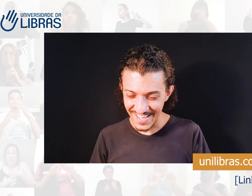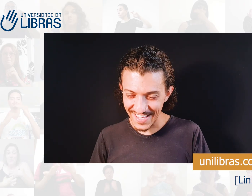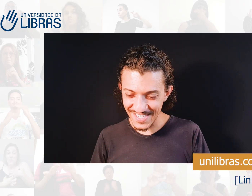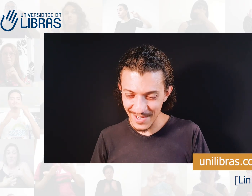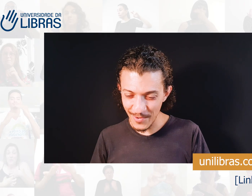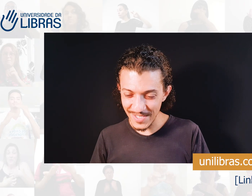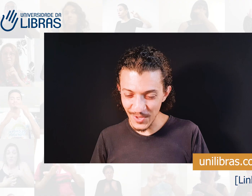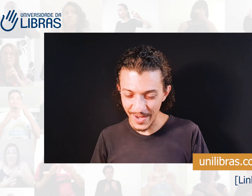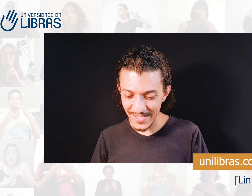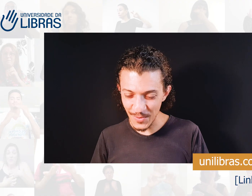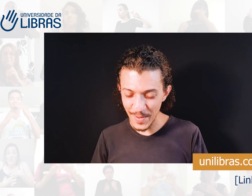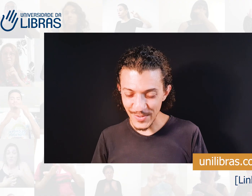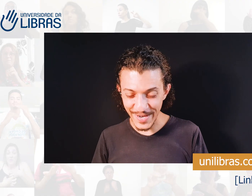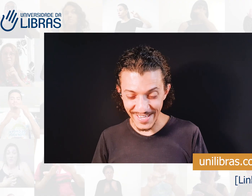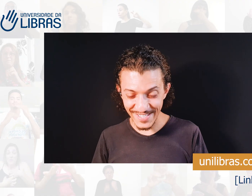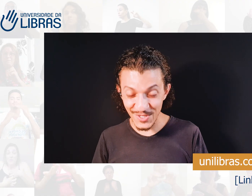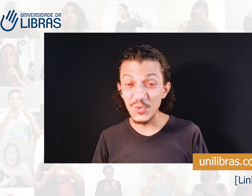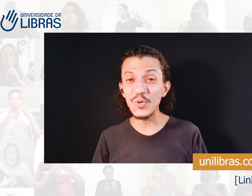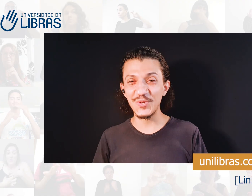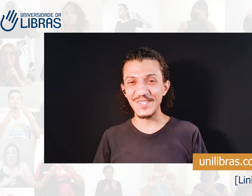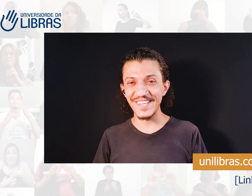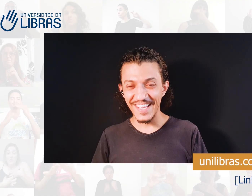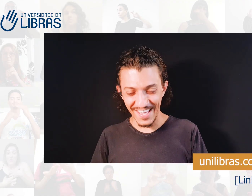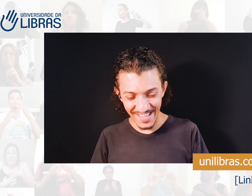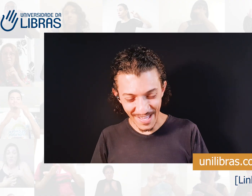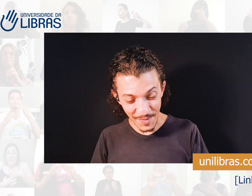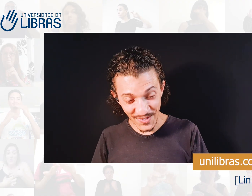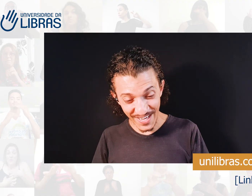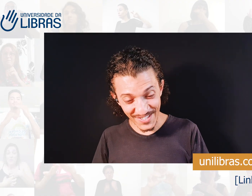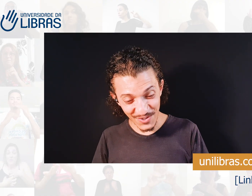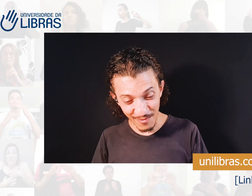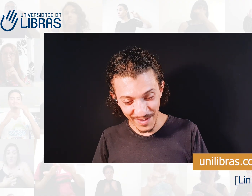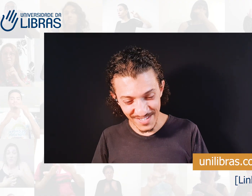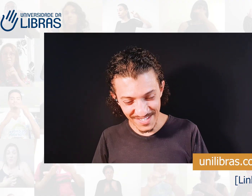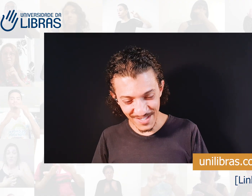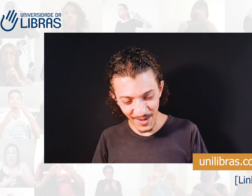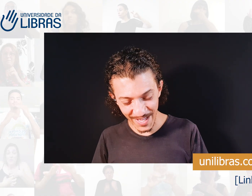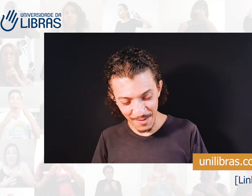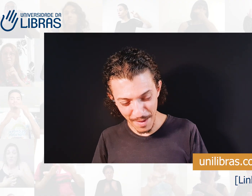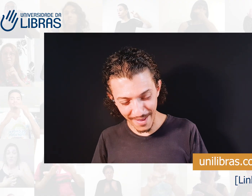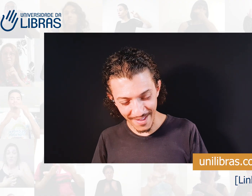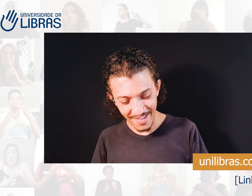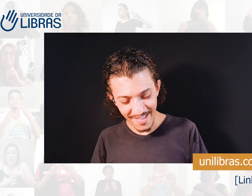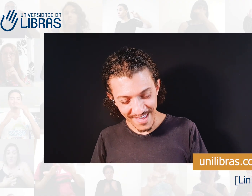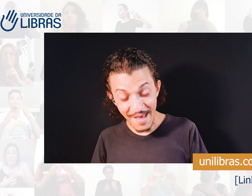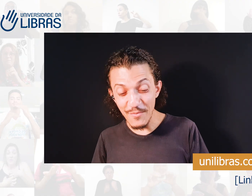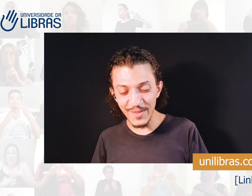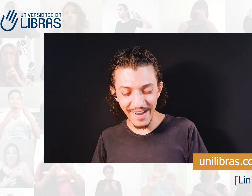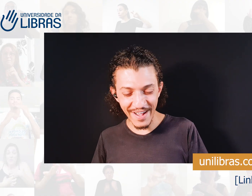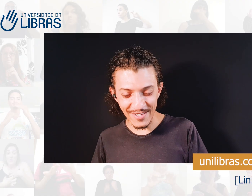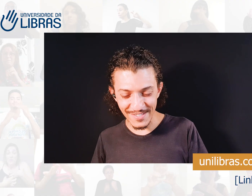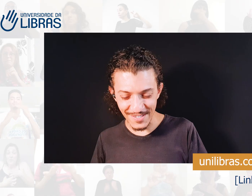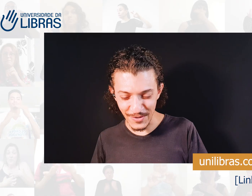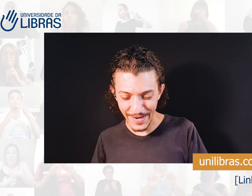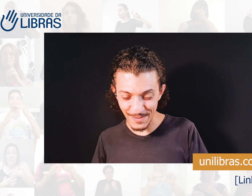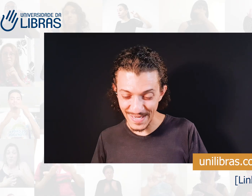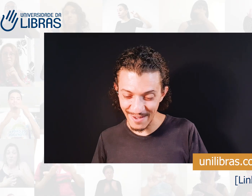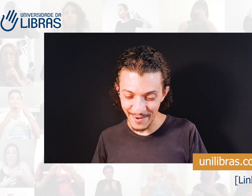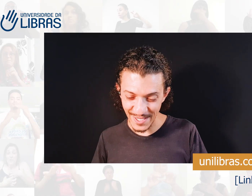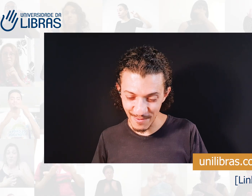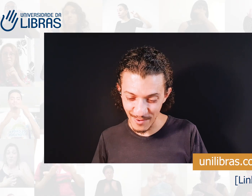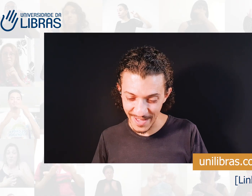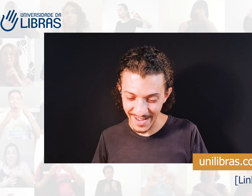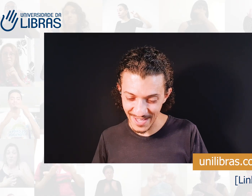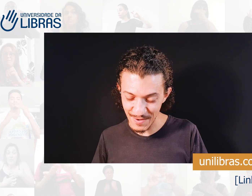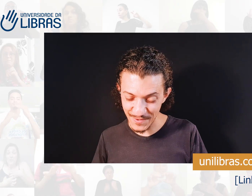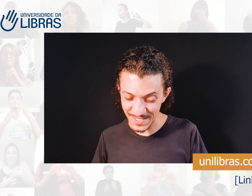legais, que são histórias com personagens surdos. E tem personagens ouvintes na história também. E é muito legal essas histórias. Mais à